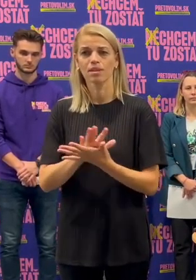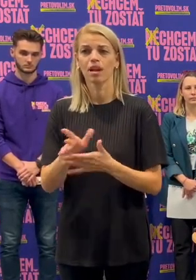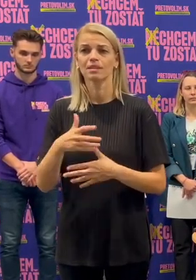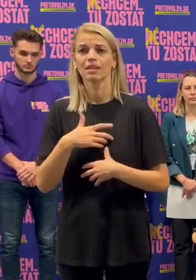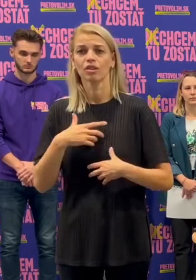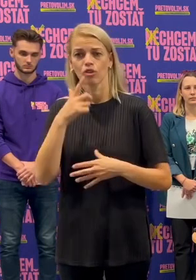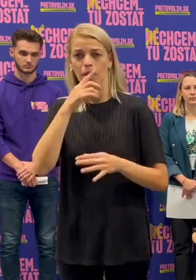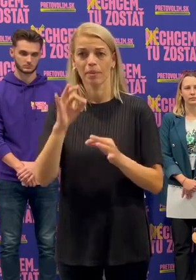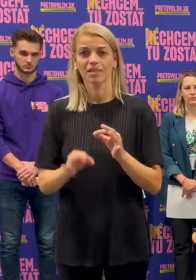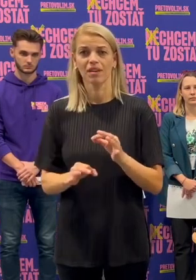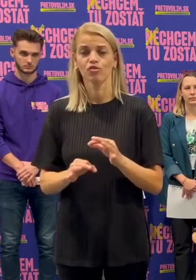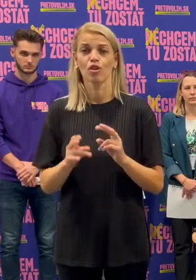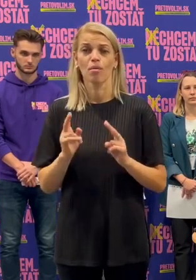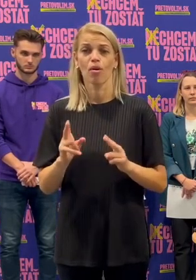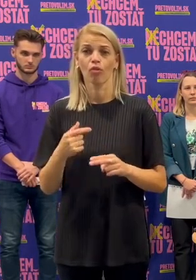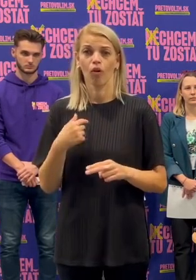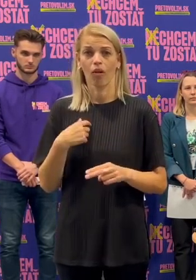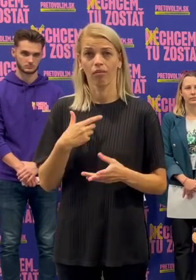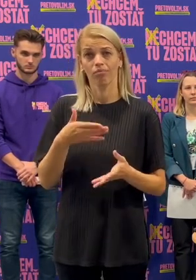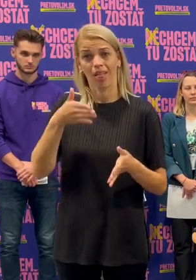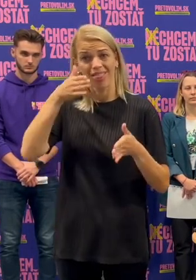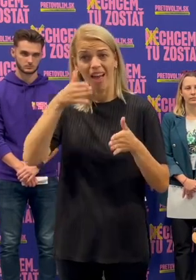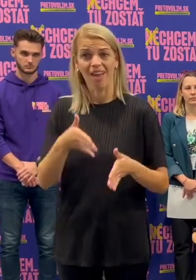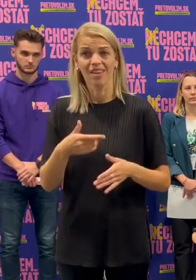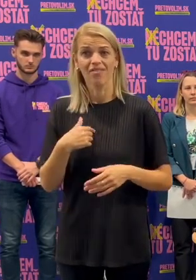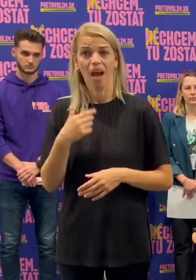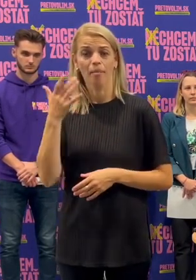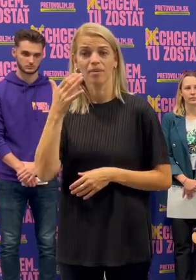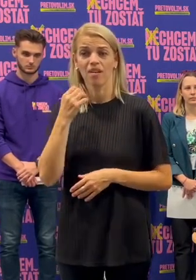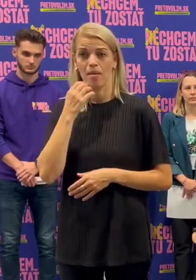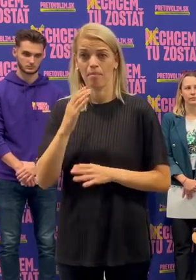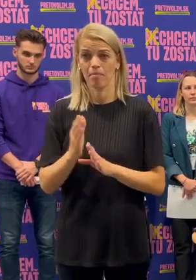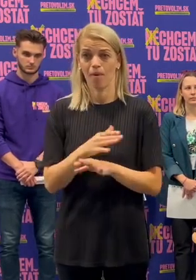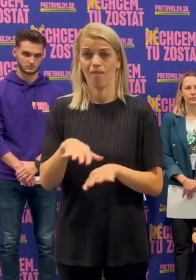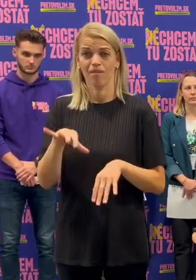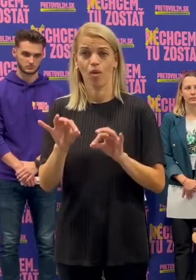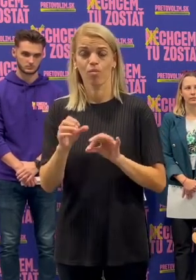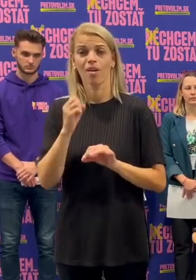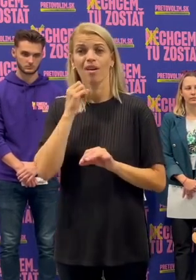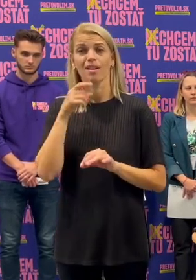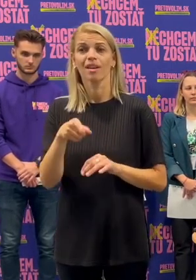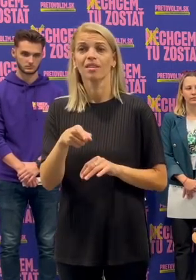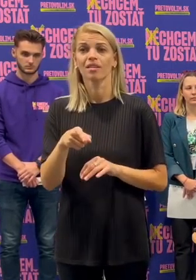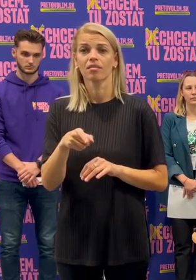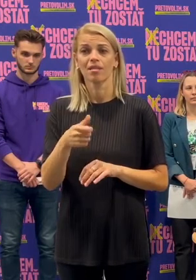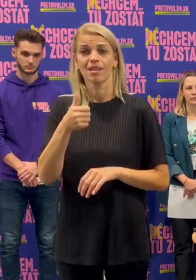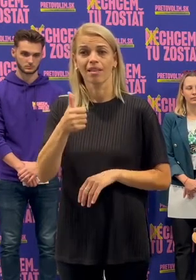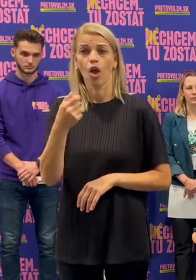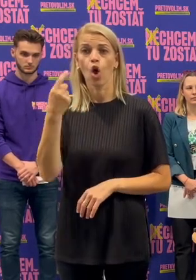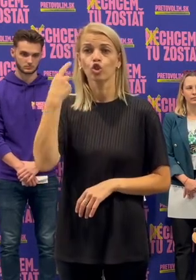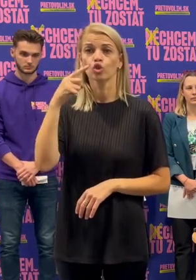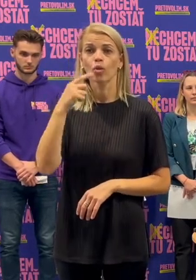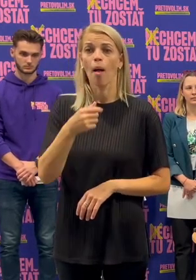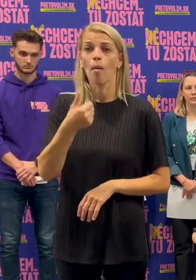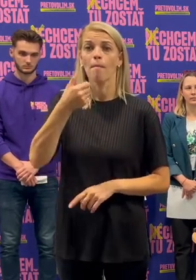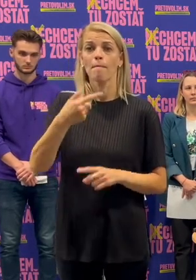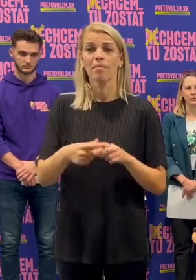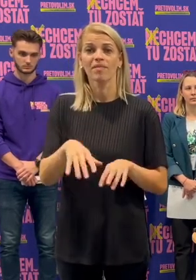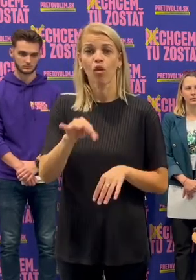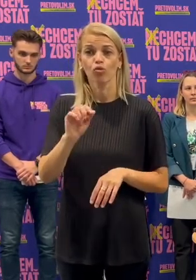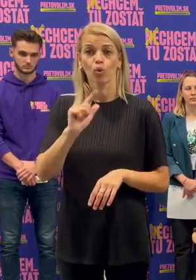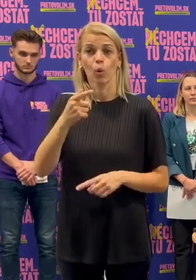presvedčiť. A moja taká možno naivná predstava je, že ak po týchto voľbách čo i len jedného študenta, jedného prvovoliča,